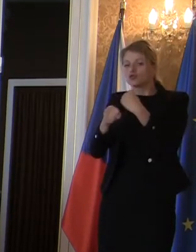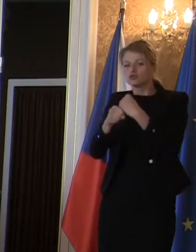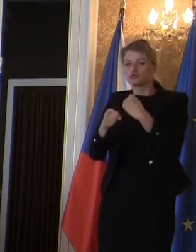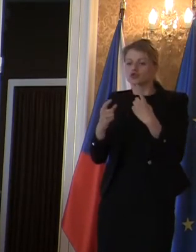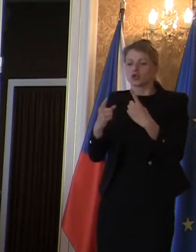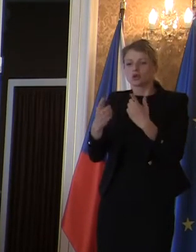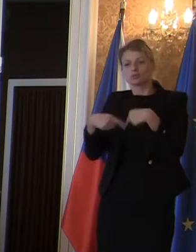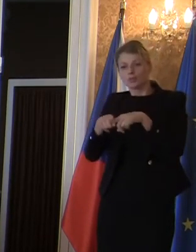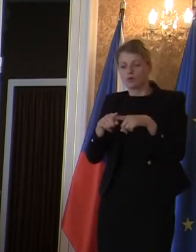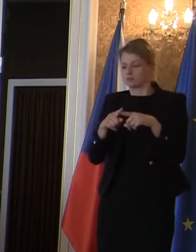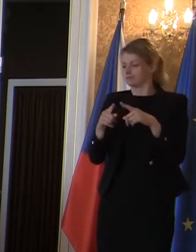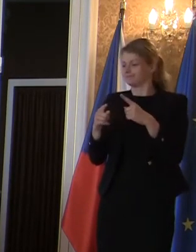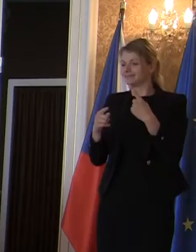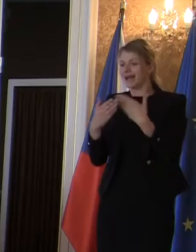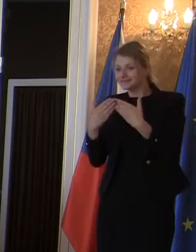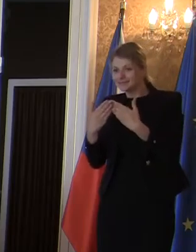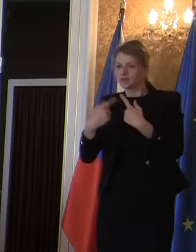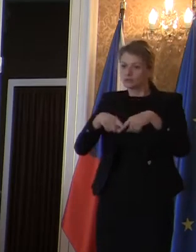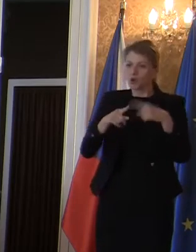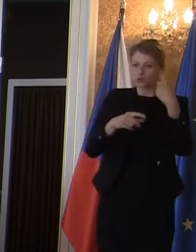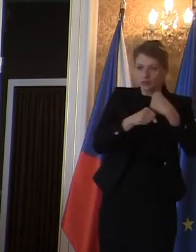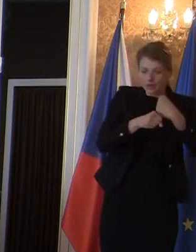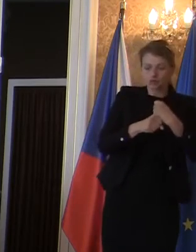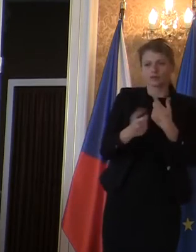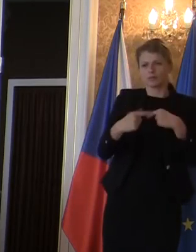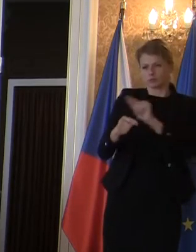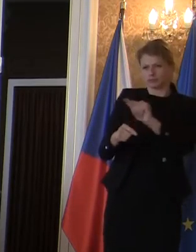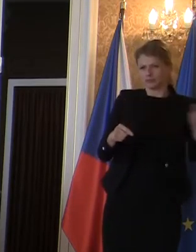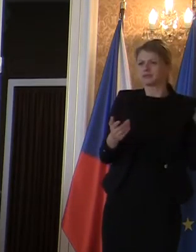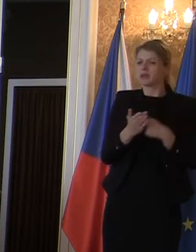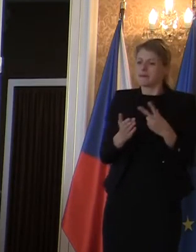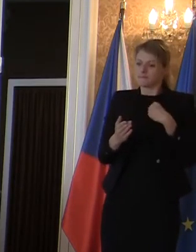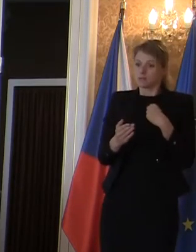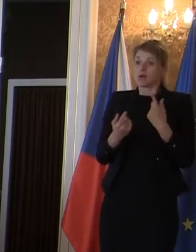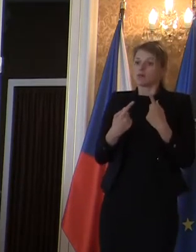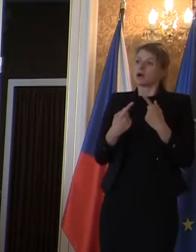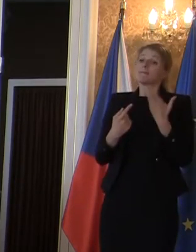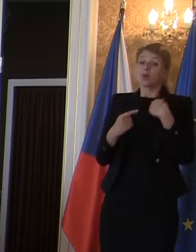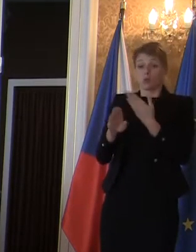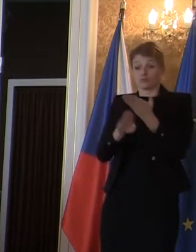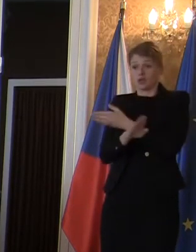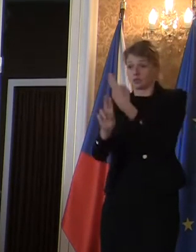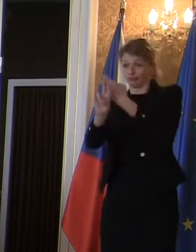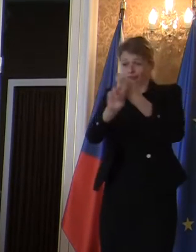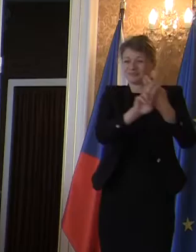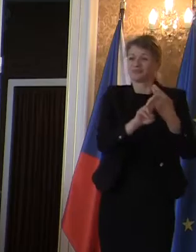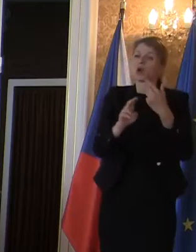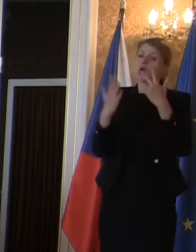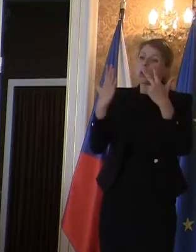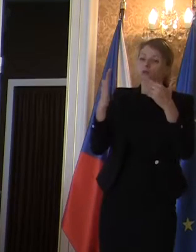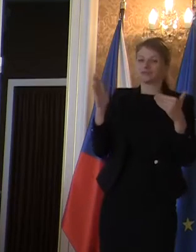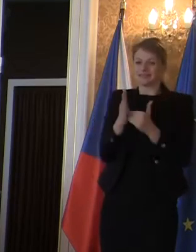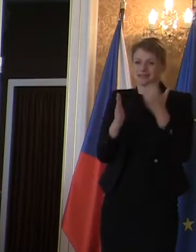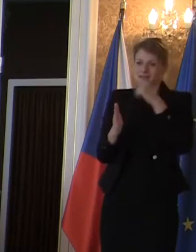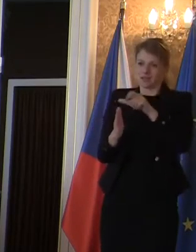to na vzorku 1700 asistentů pedagoga České republiky z 8000. Uznáte, že to je reprezentativní panel a poskytujeme, a proč o